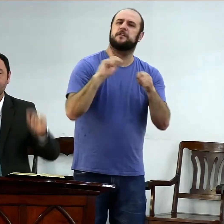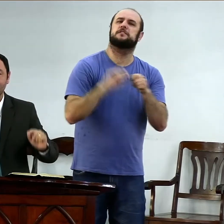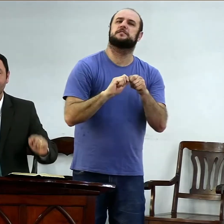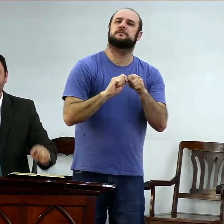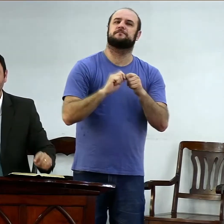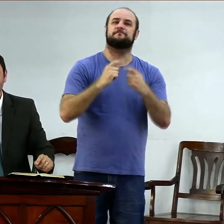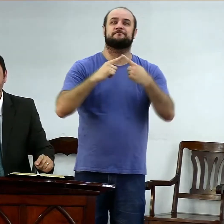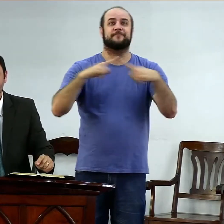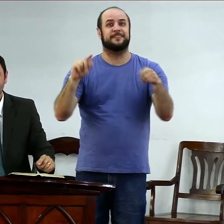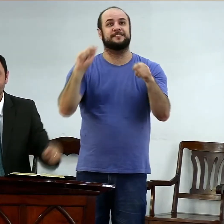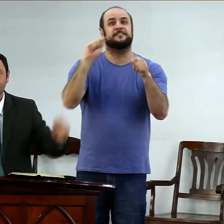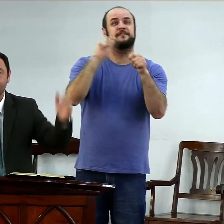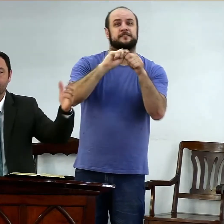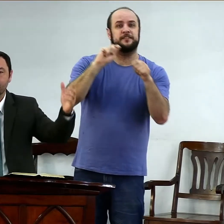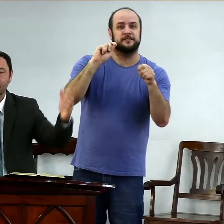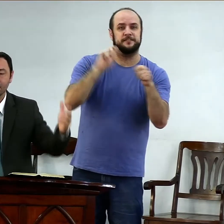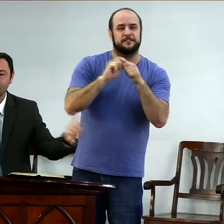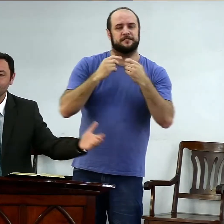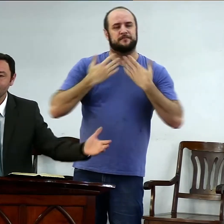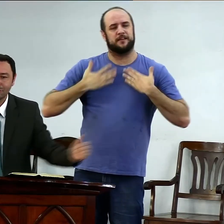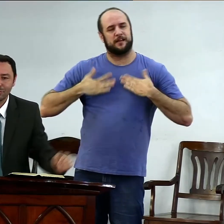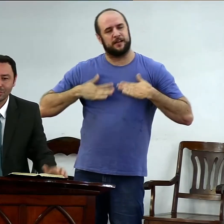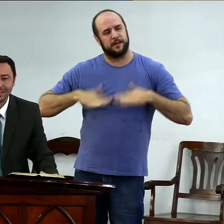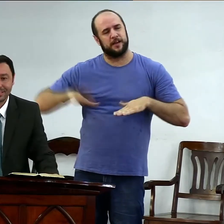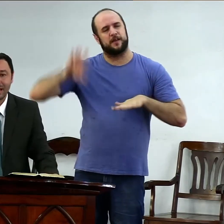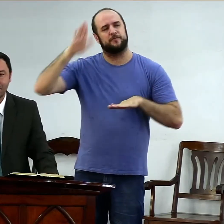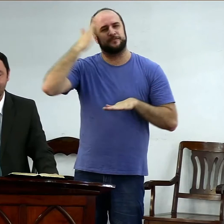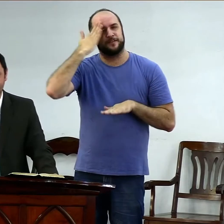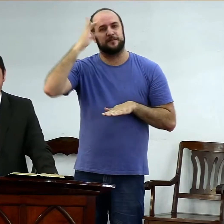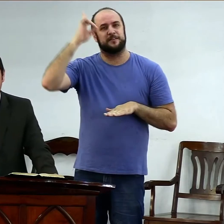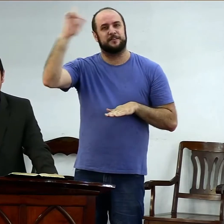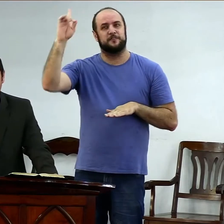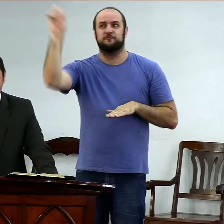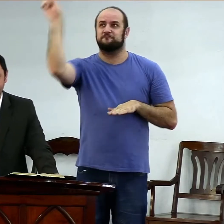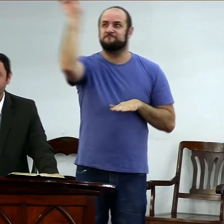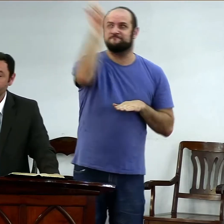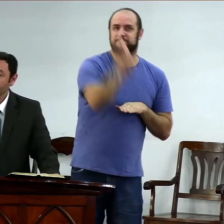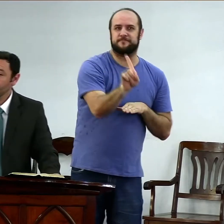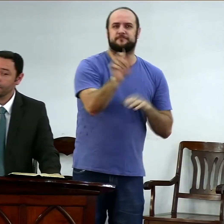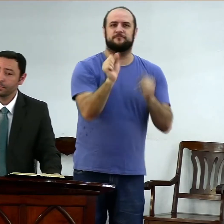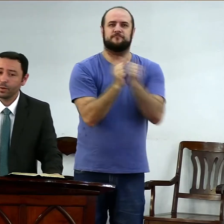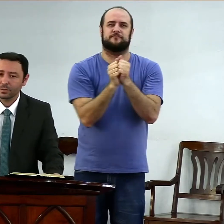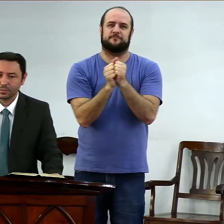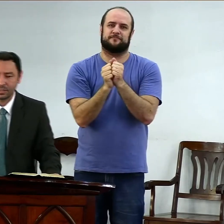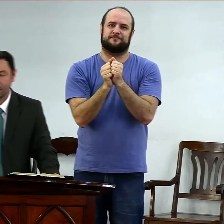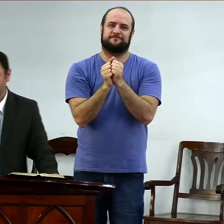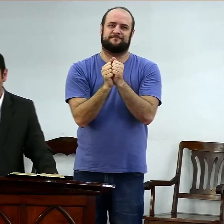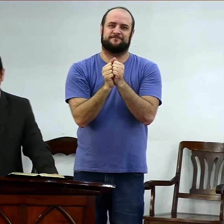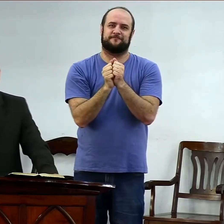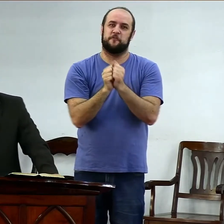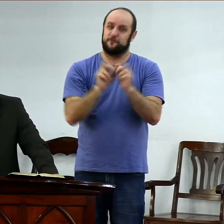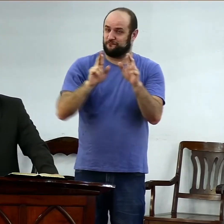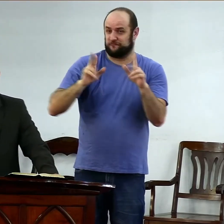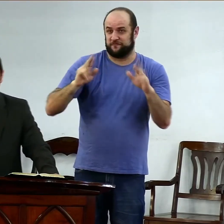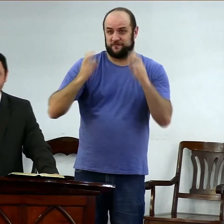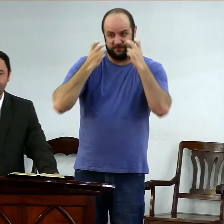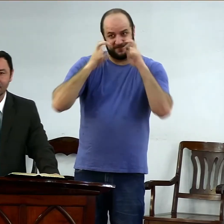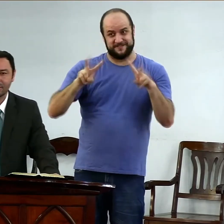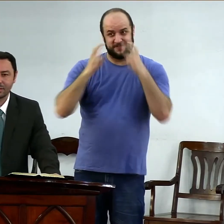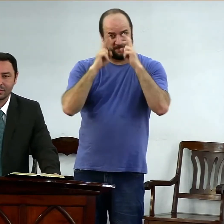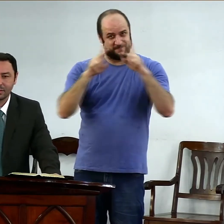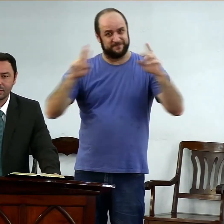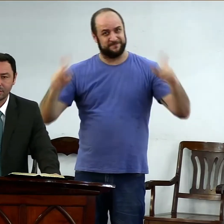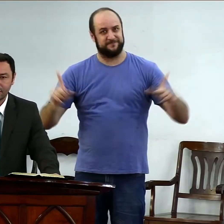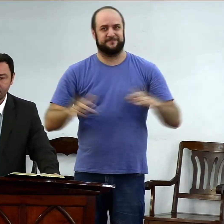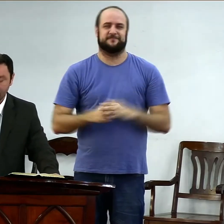vai fazer descansado na providência do Deus que você serve. É Ele que abre portas, é Ele que fecha portas.